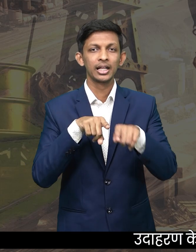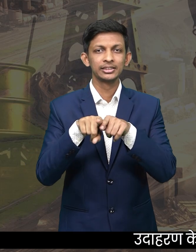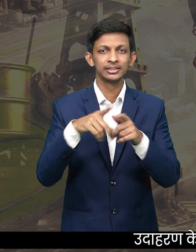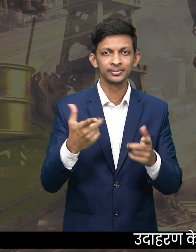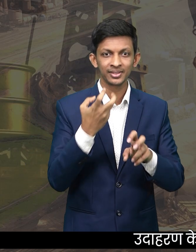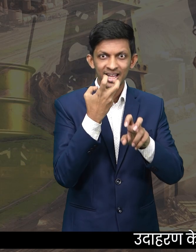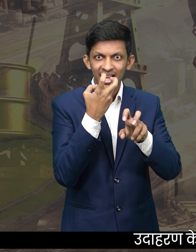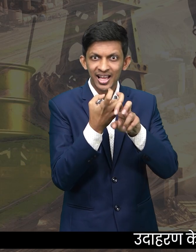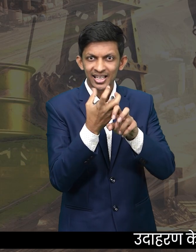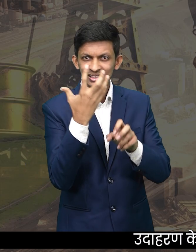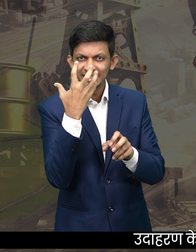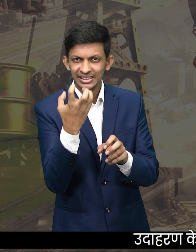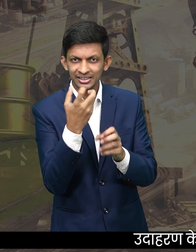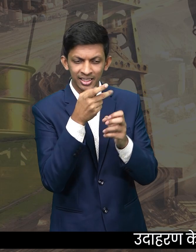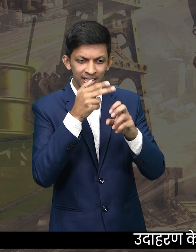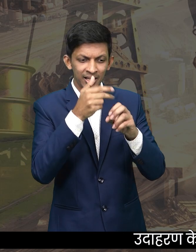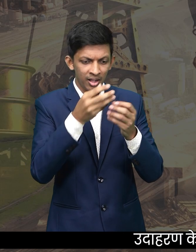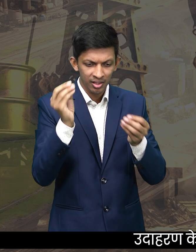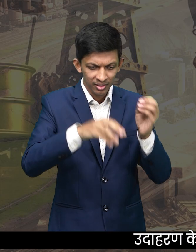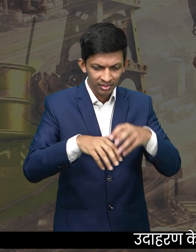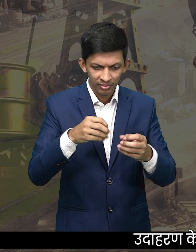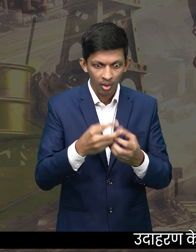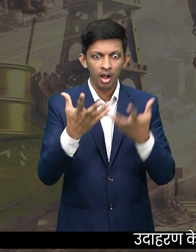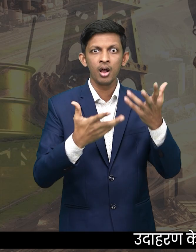उदाहरण के लिए, कोयला,